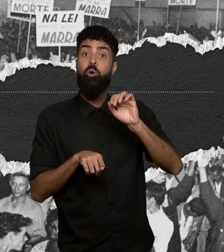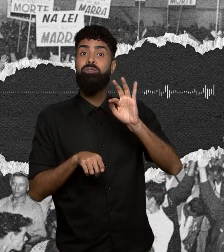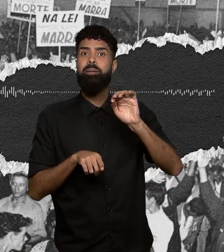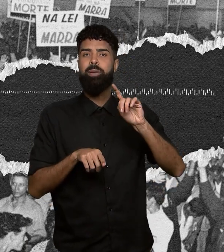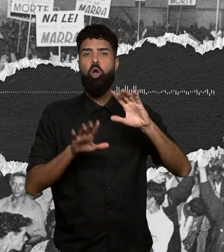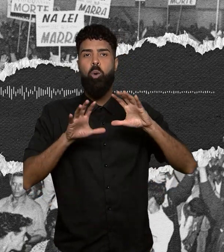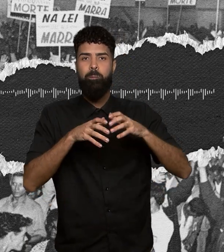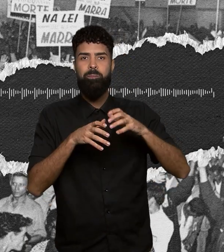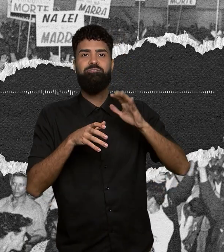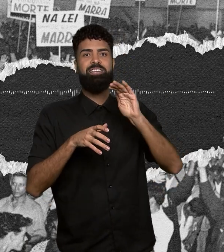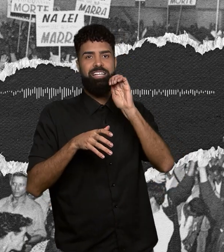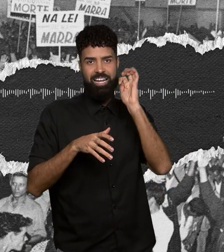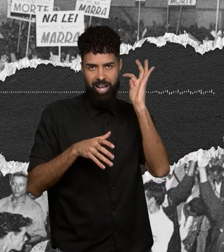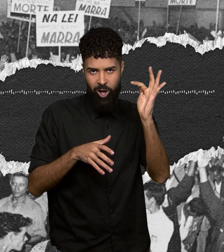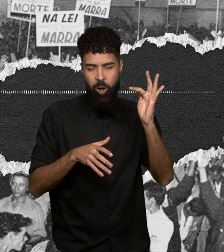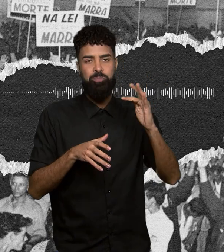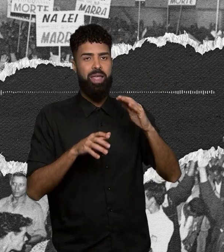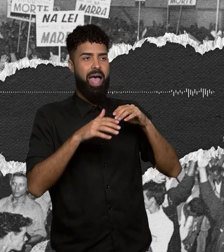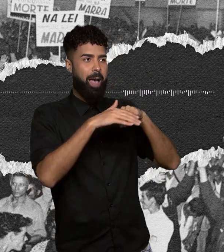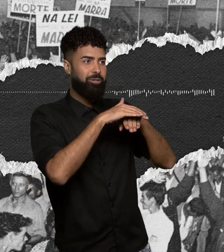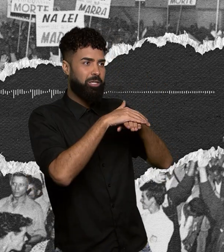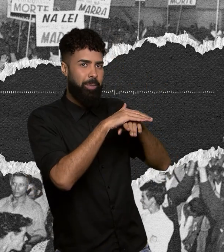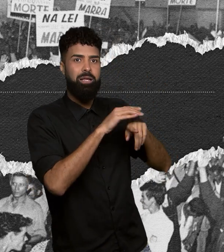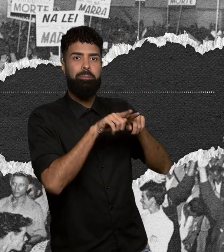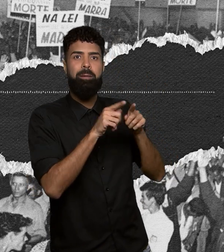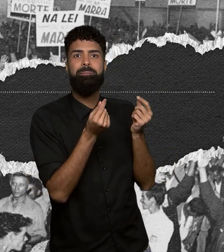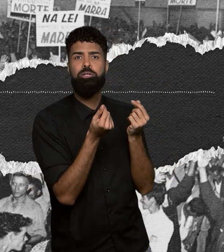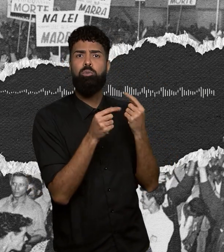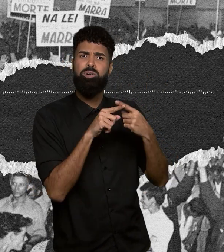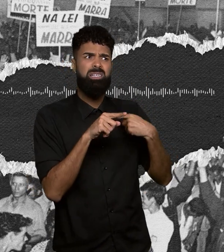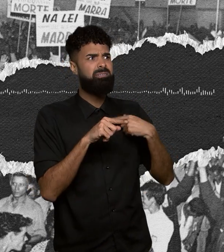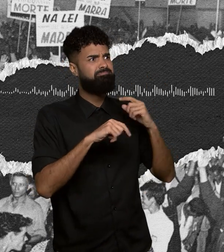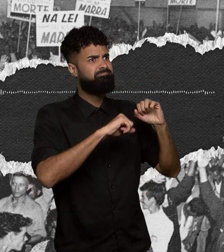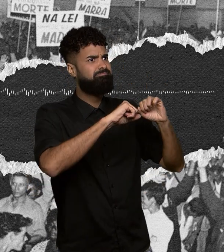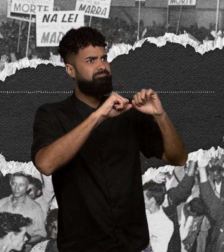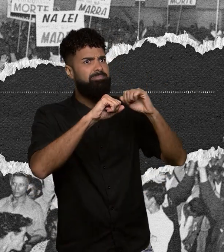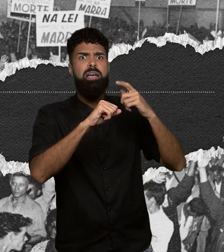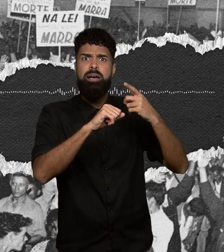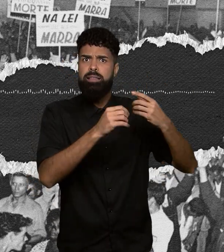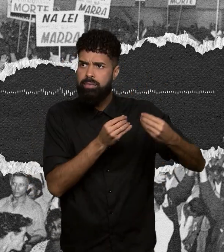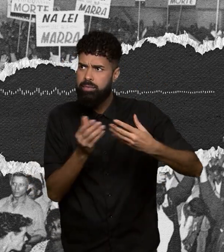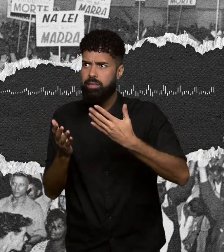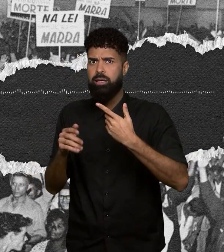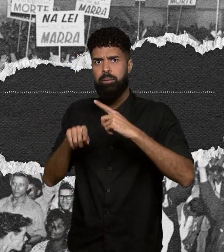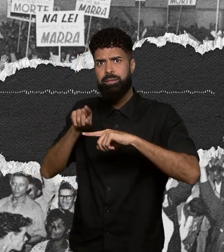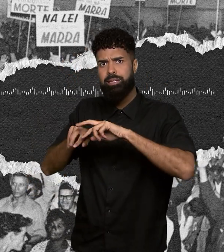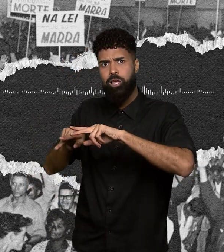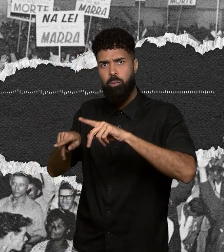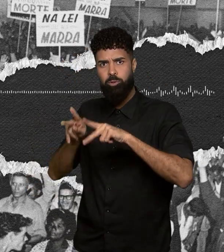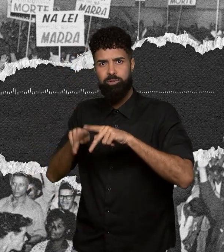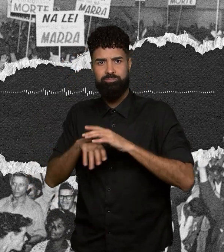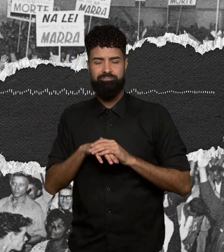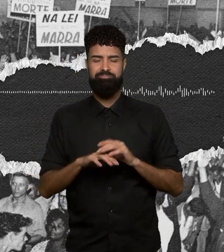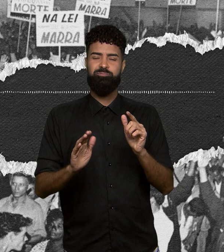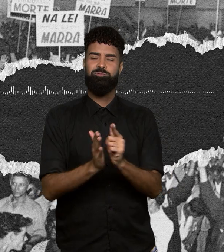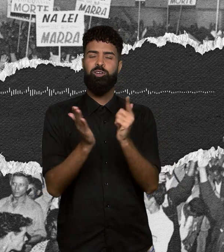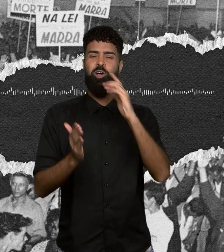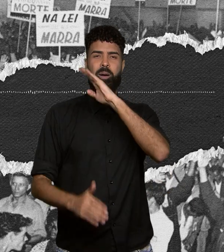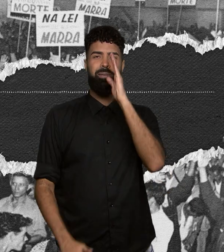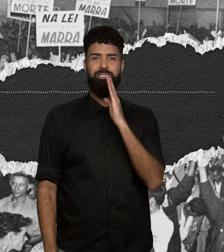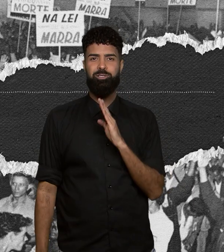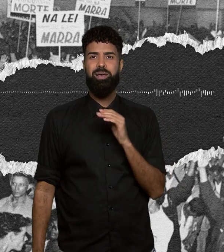preços para que os empresários liberassem os estoques pra população Jornal do Brasil 15 de junho de